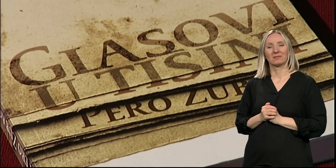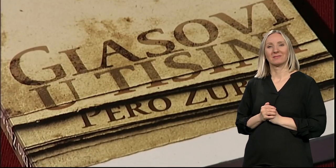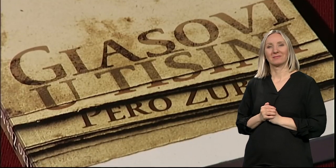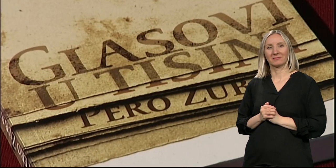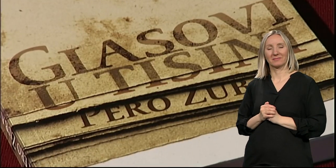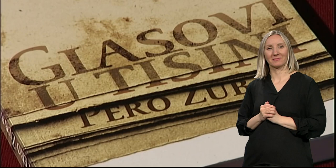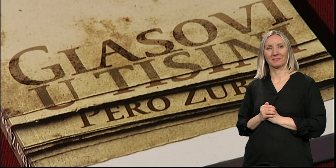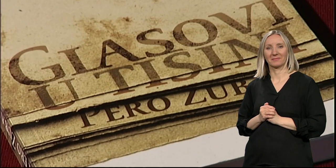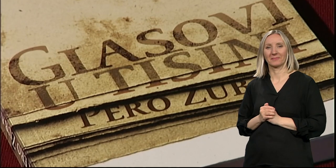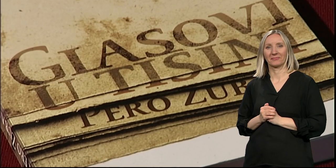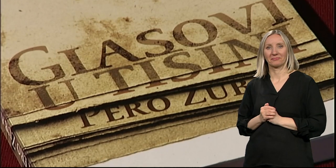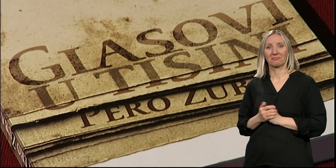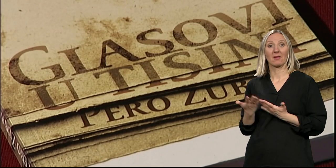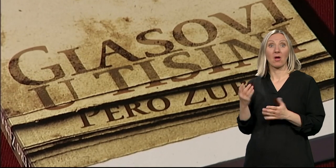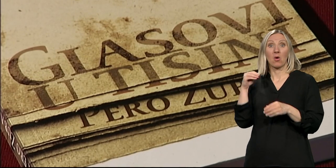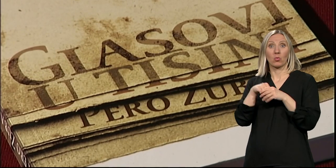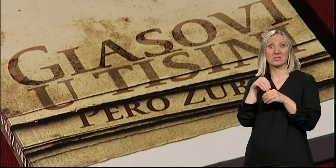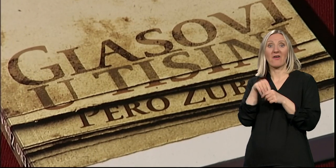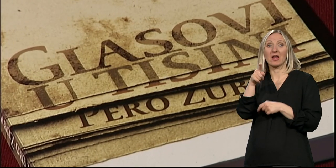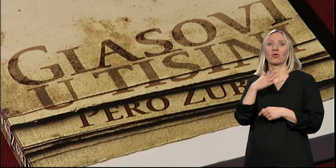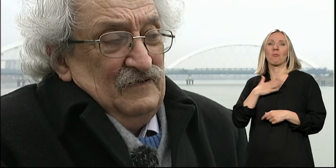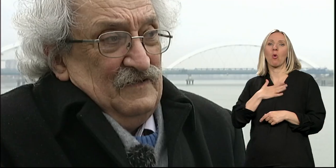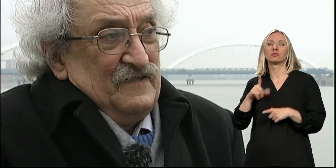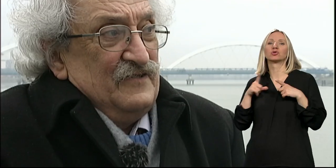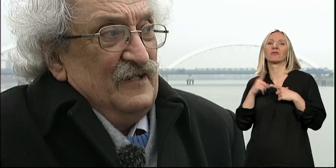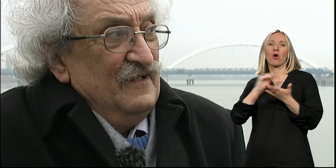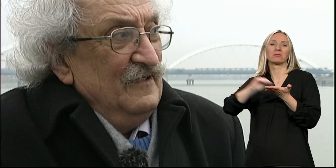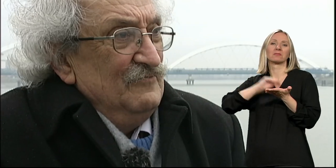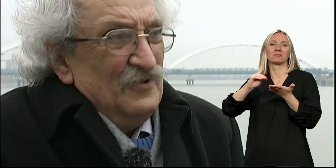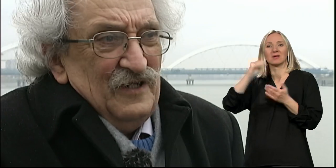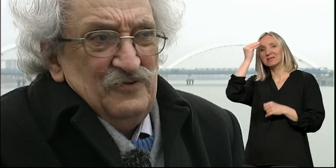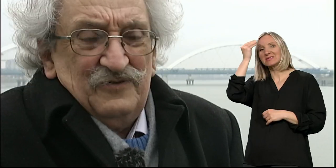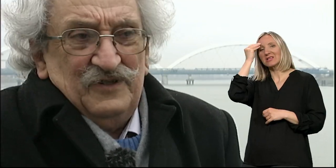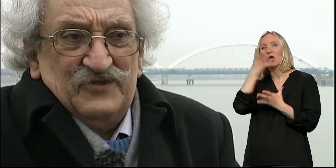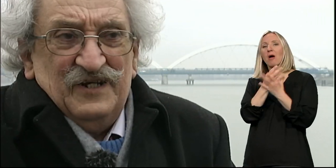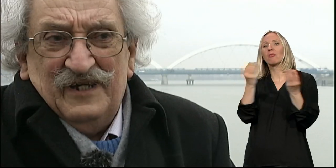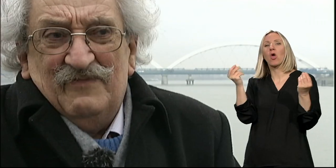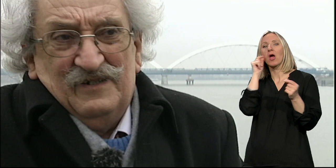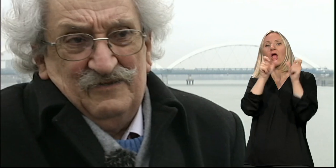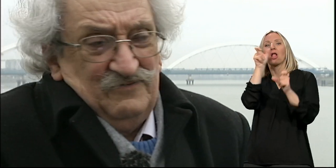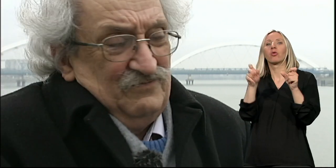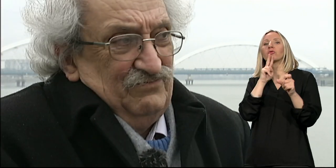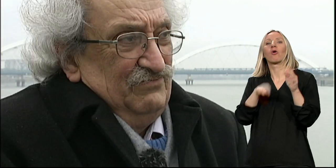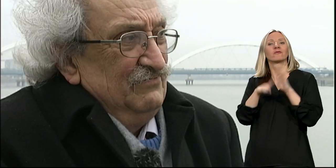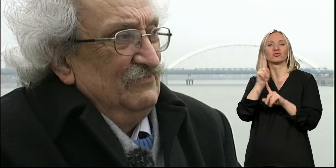On je u stvari jedna testamentarna knjiga sećanja na mnoge ljude kojih više nema,